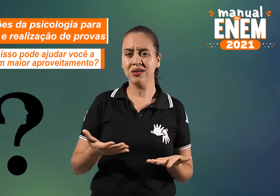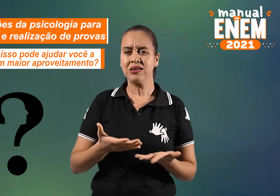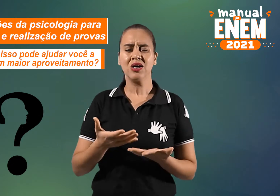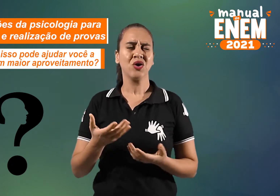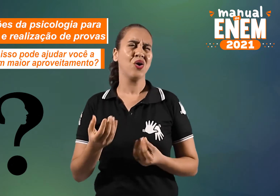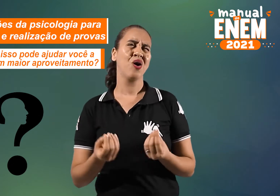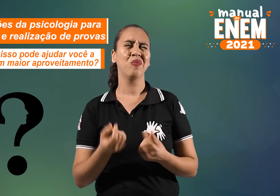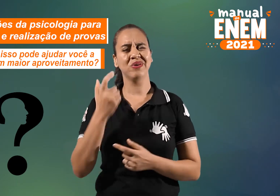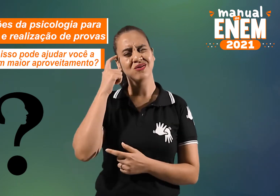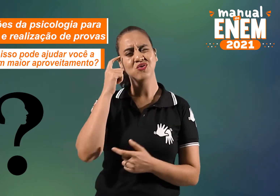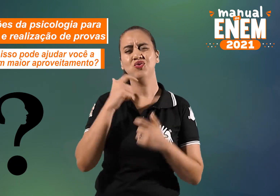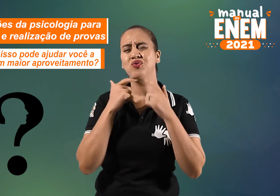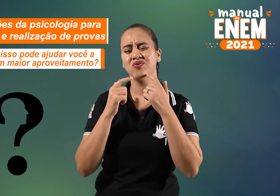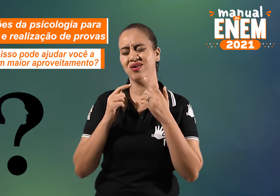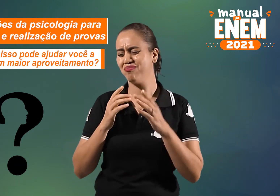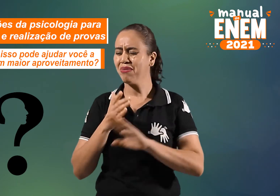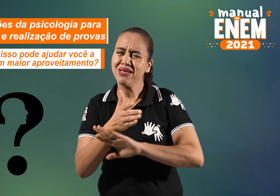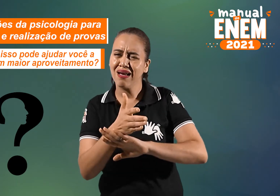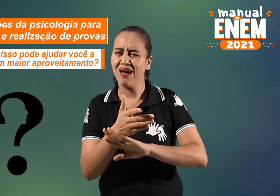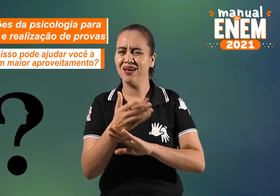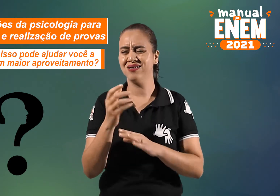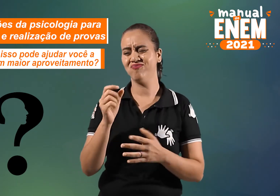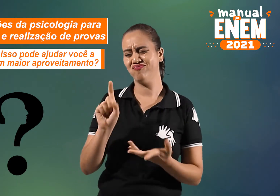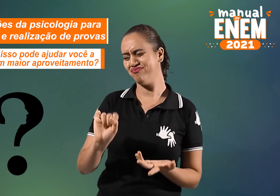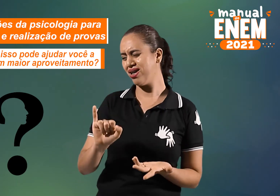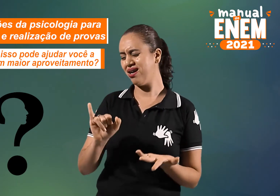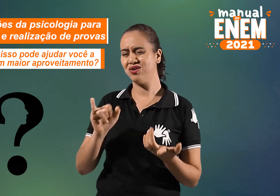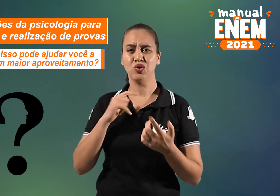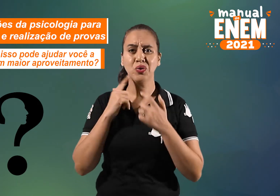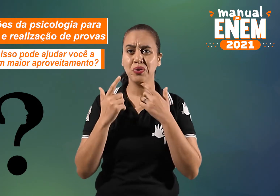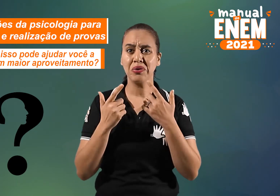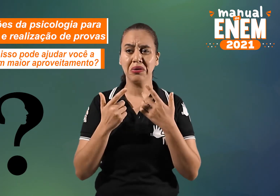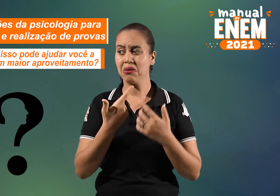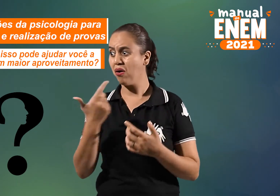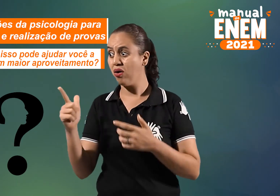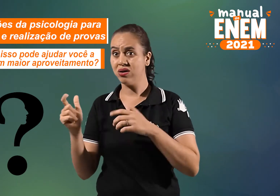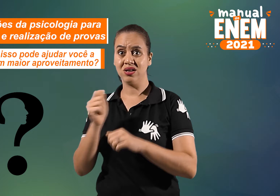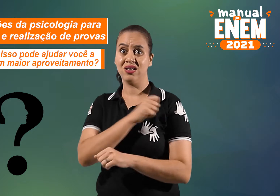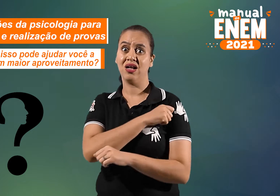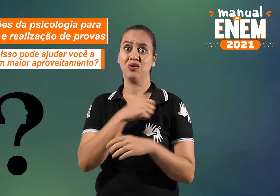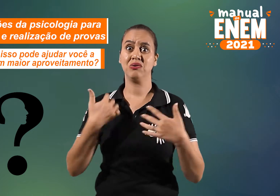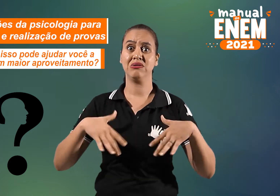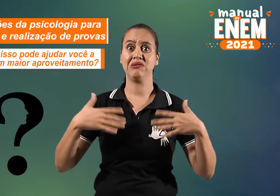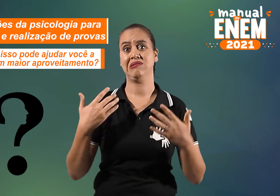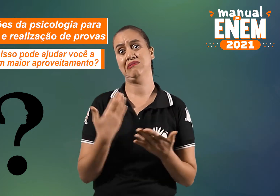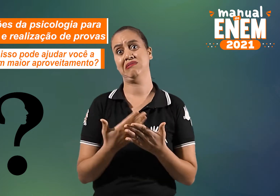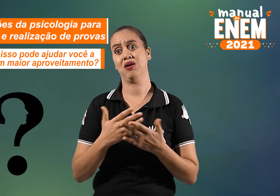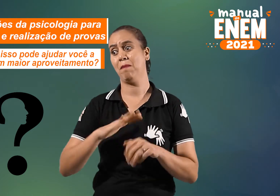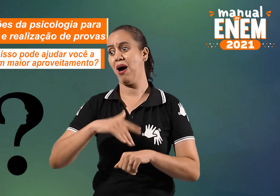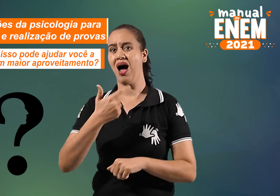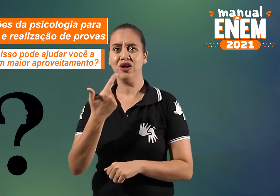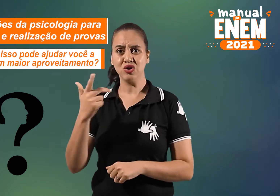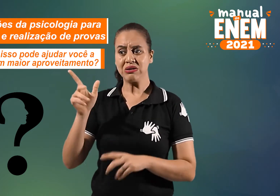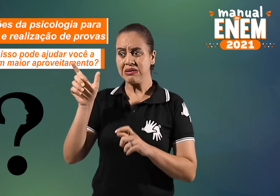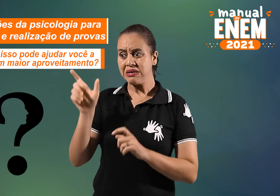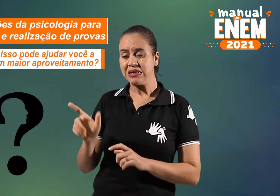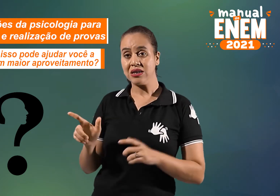pensamento: será que eu vou passar? Será que meu concorrente está estudando mais do que eu? A procrastinação